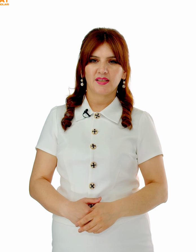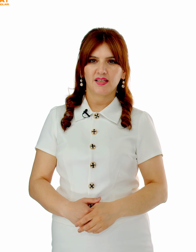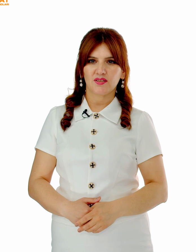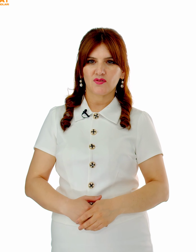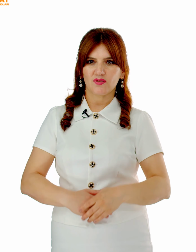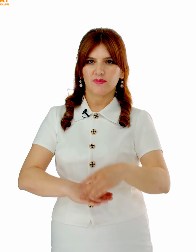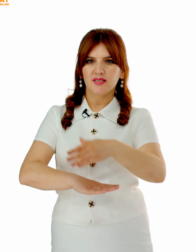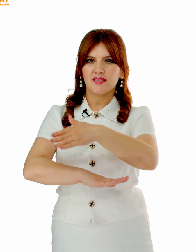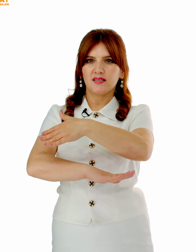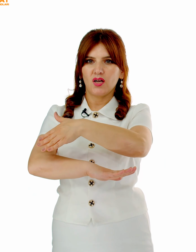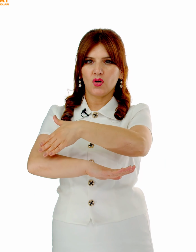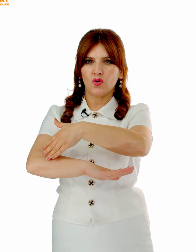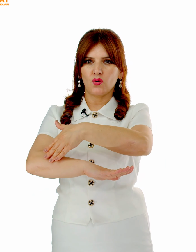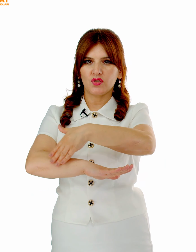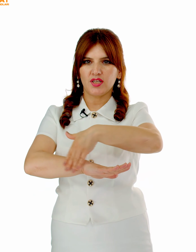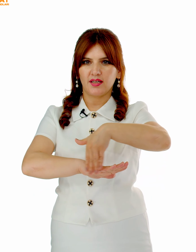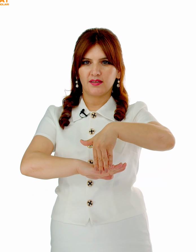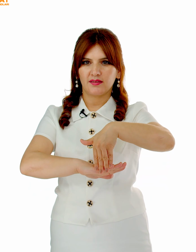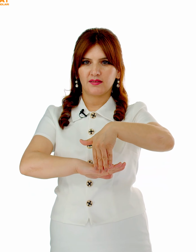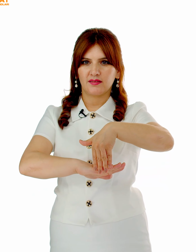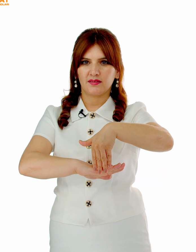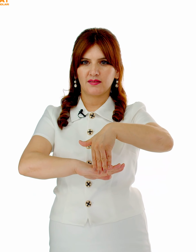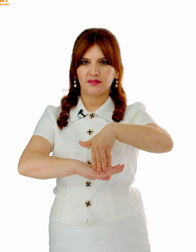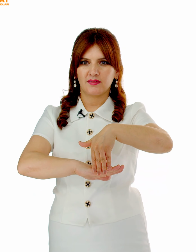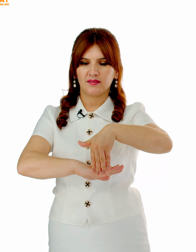Keyingi so'zimiz ko'cha.